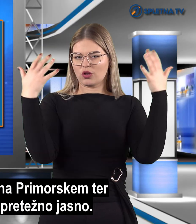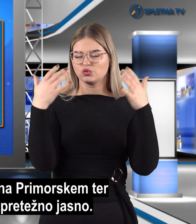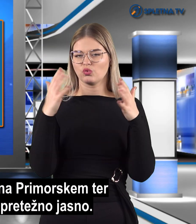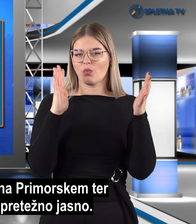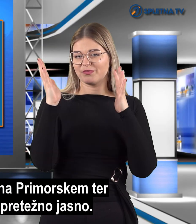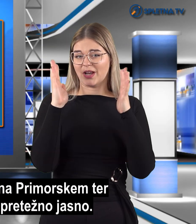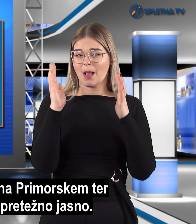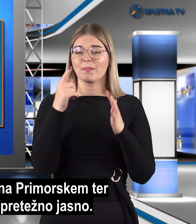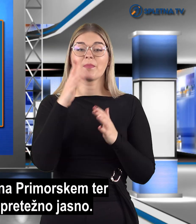pretežno jasno.